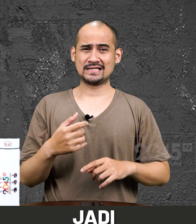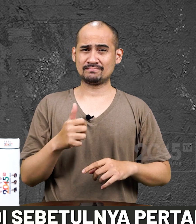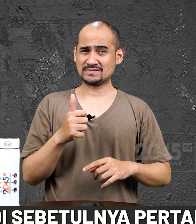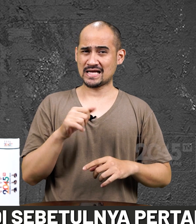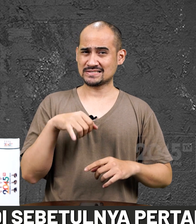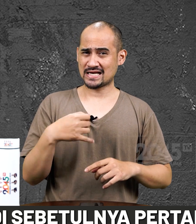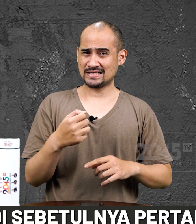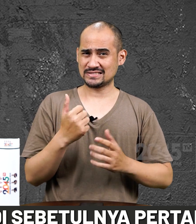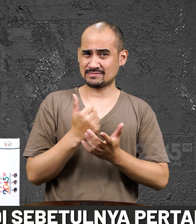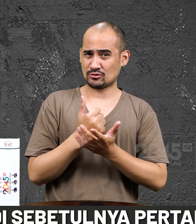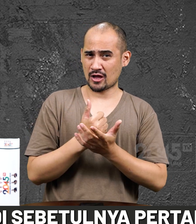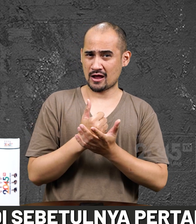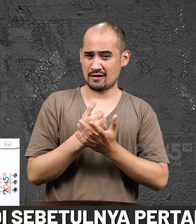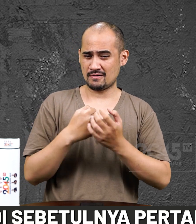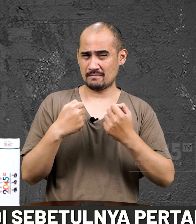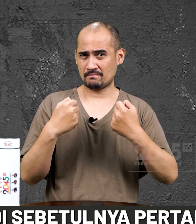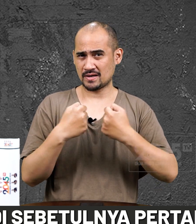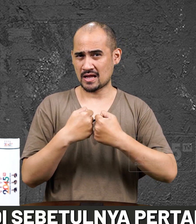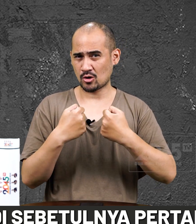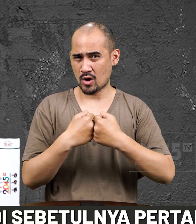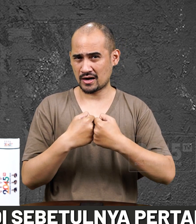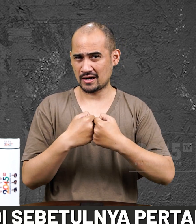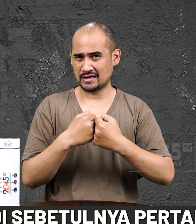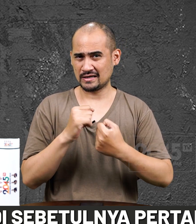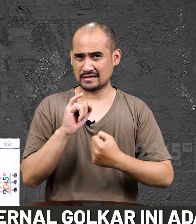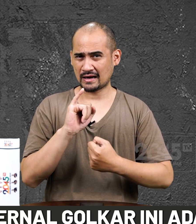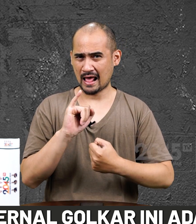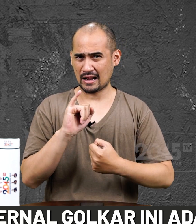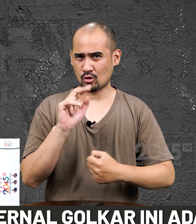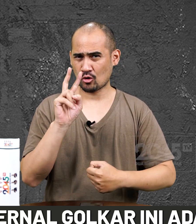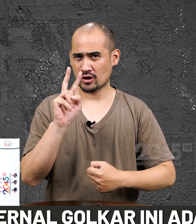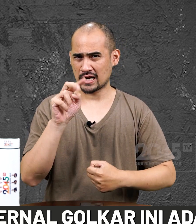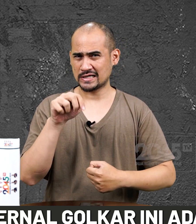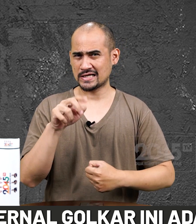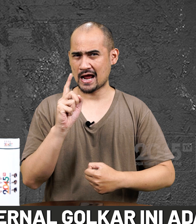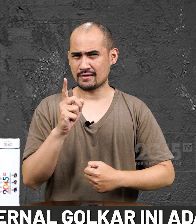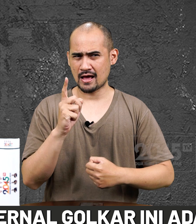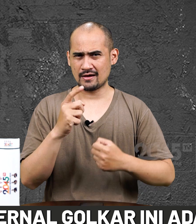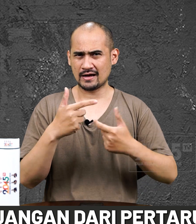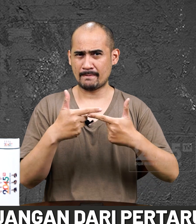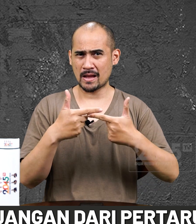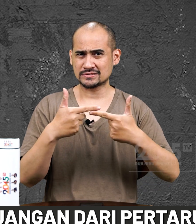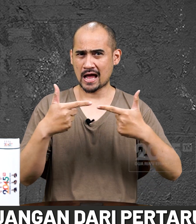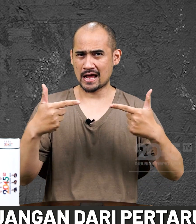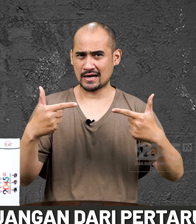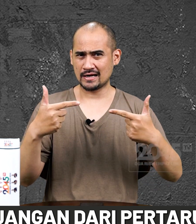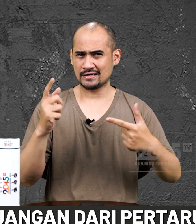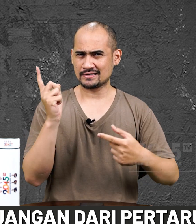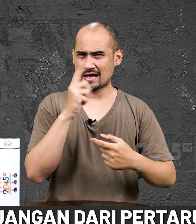Jadi, bisa jadi sebetulnya pertarungan di internal Golkar ini adalah kepanjangan dari pertarungan di luar